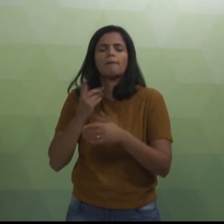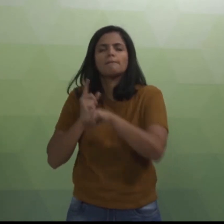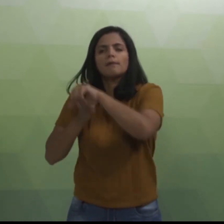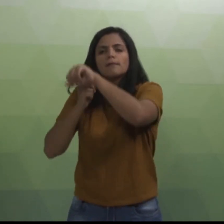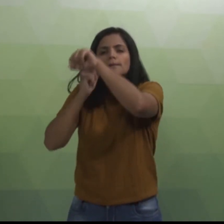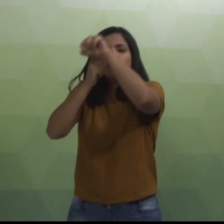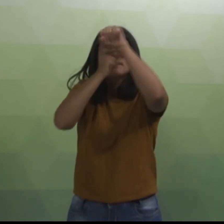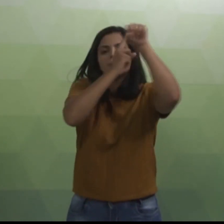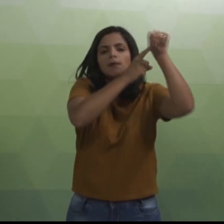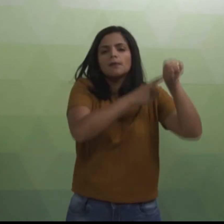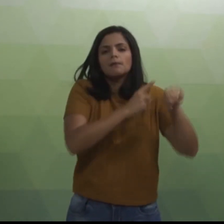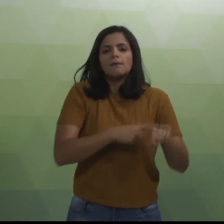alguns locais no mapa.